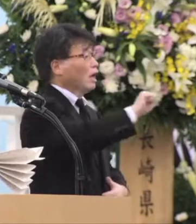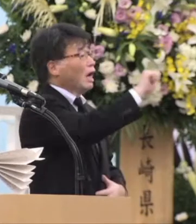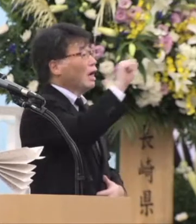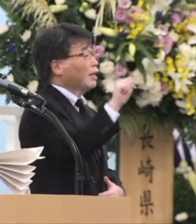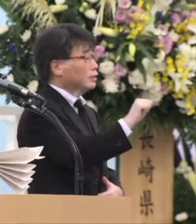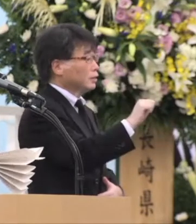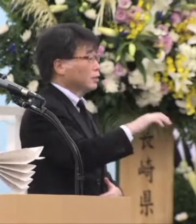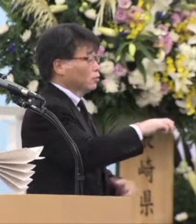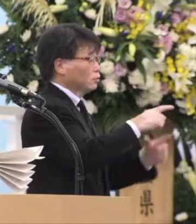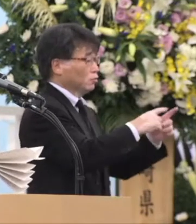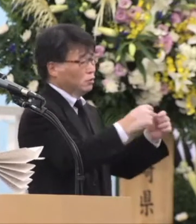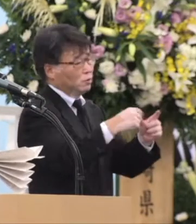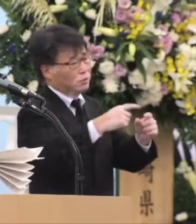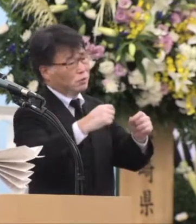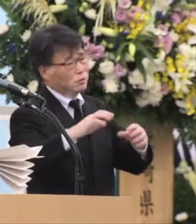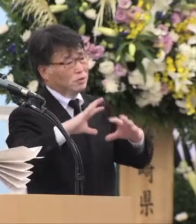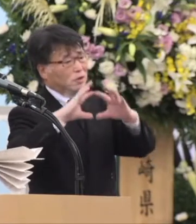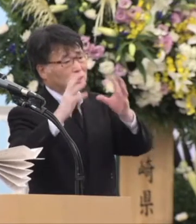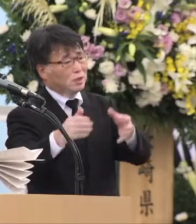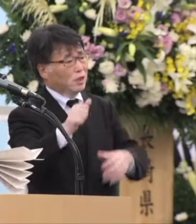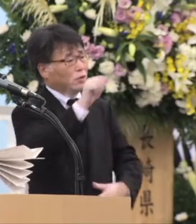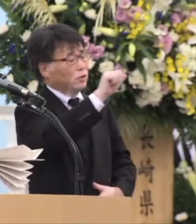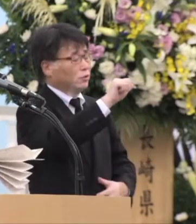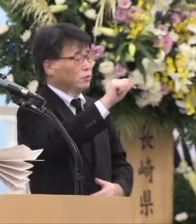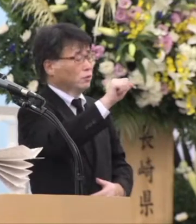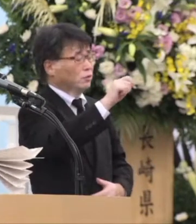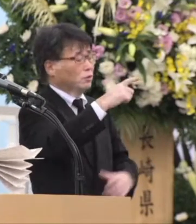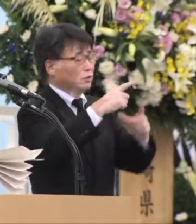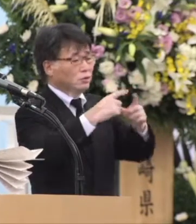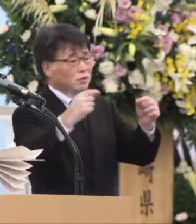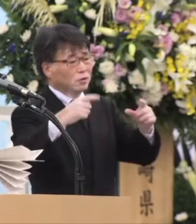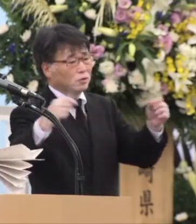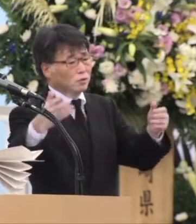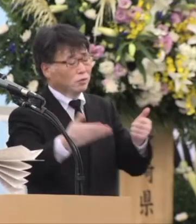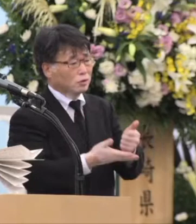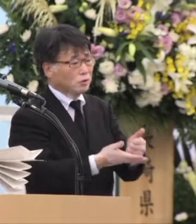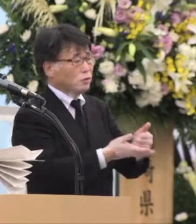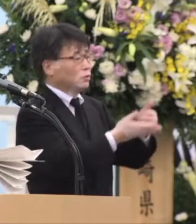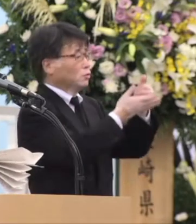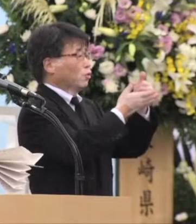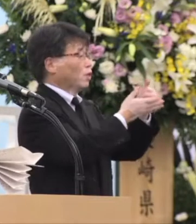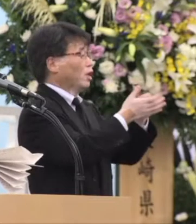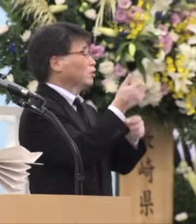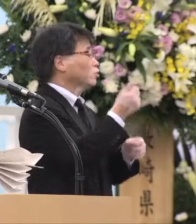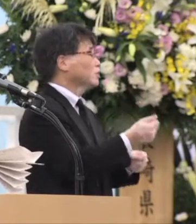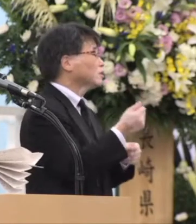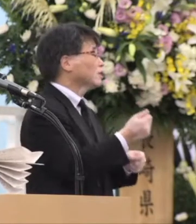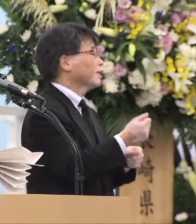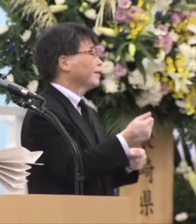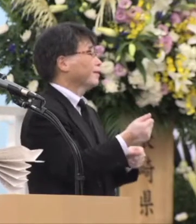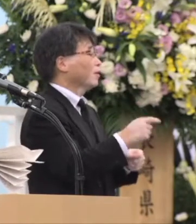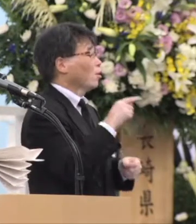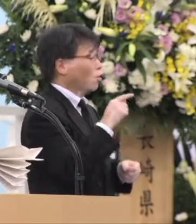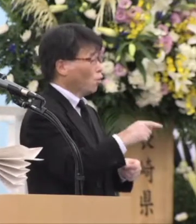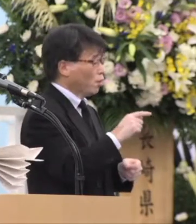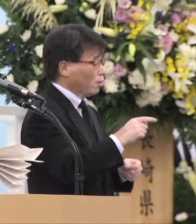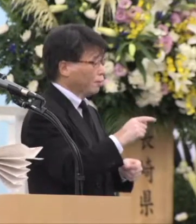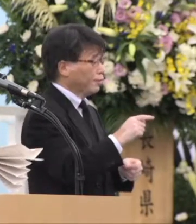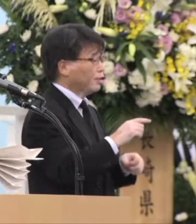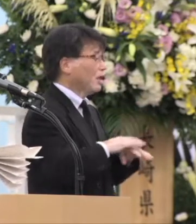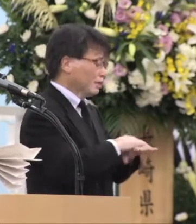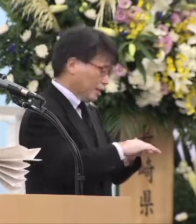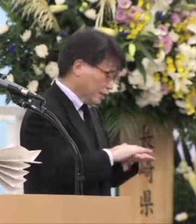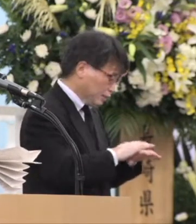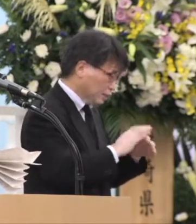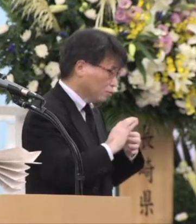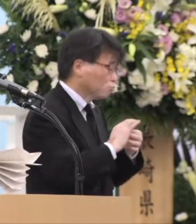国々をはじめ世界各国から集めた尊敬と信頼は決して失